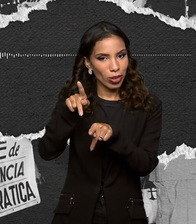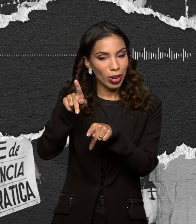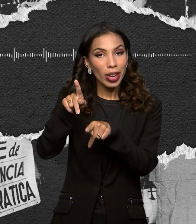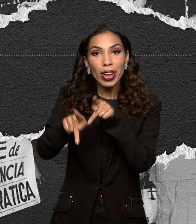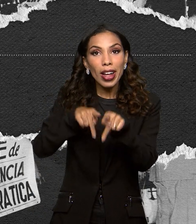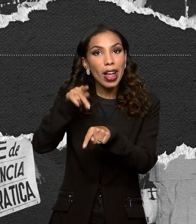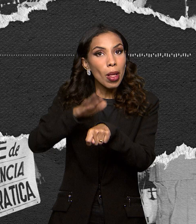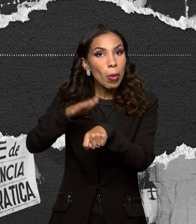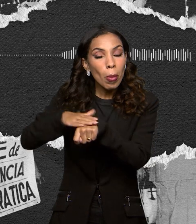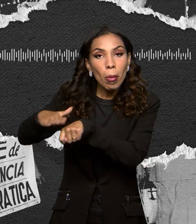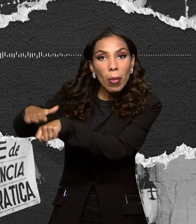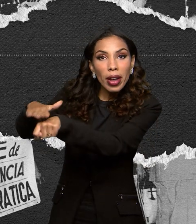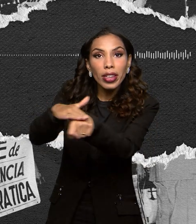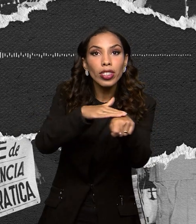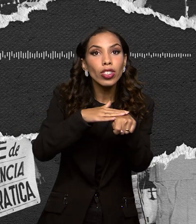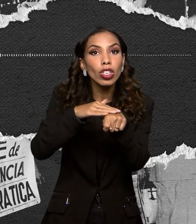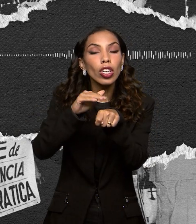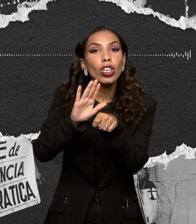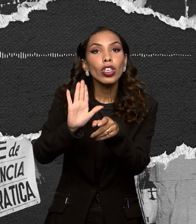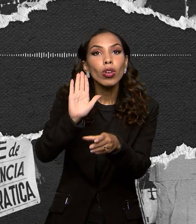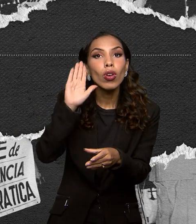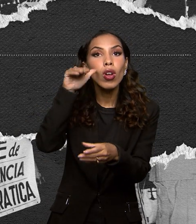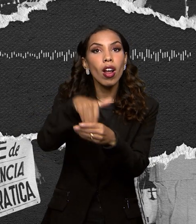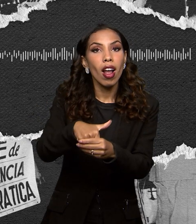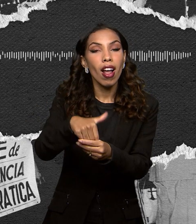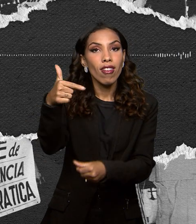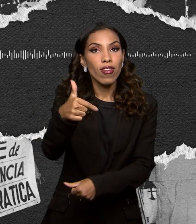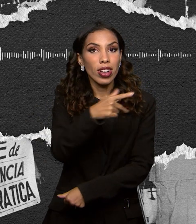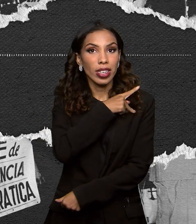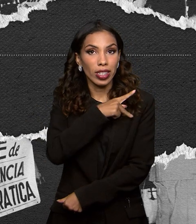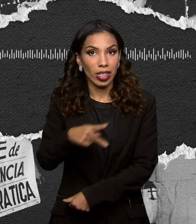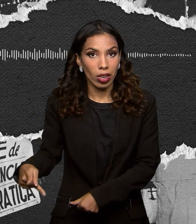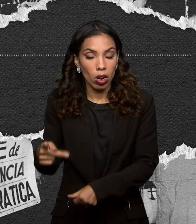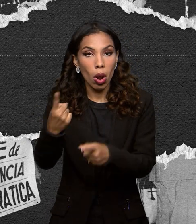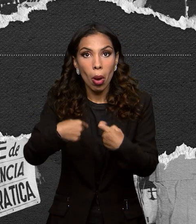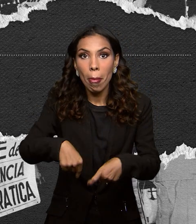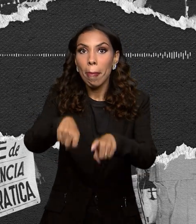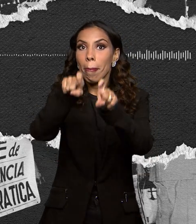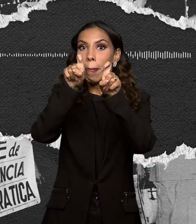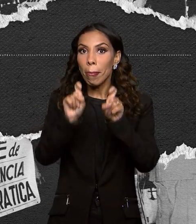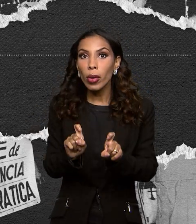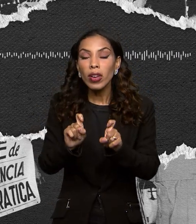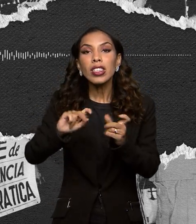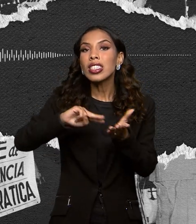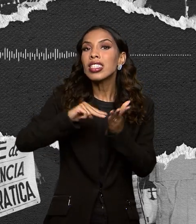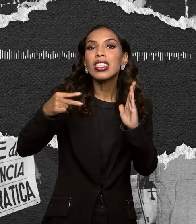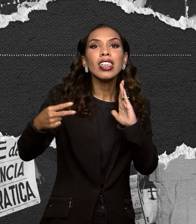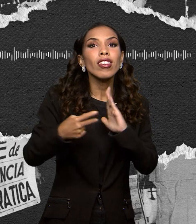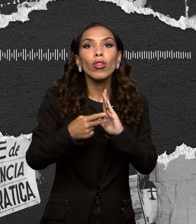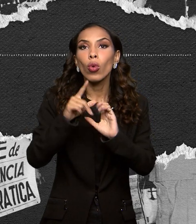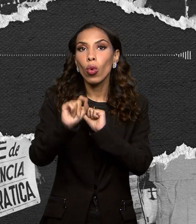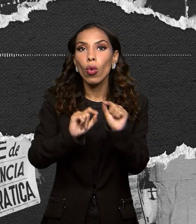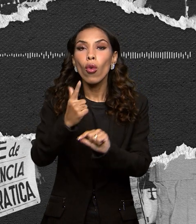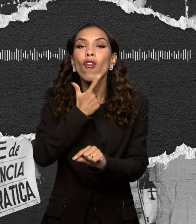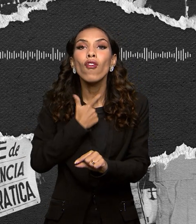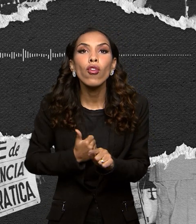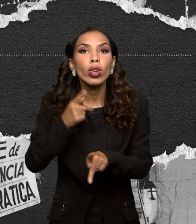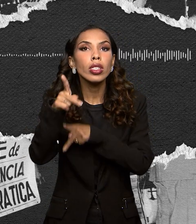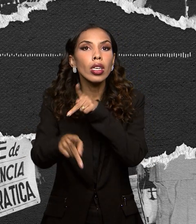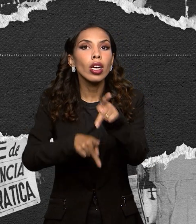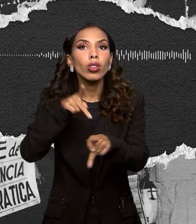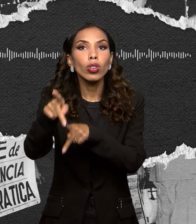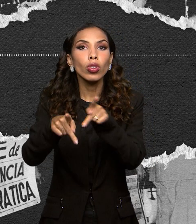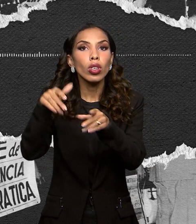era votado. Portanto, um vice-presidente não tomar posse significa que a vontade